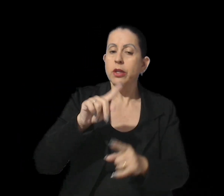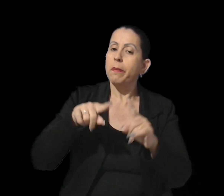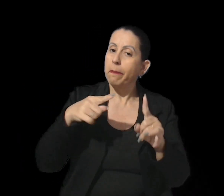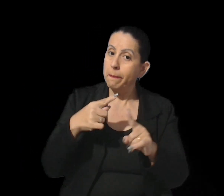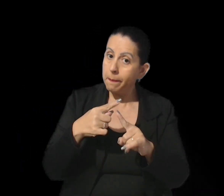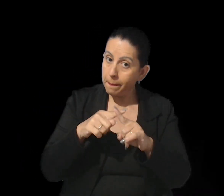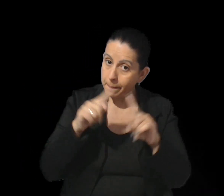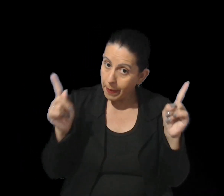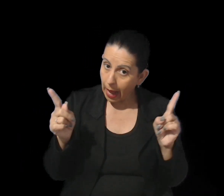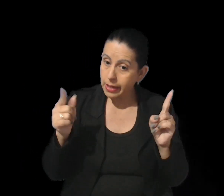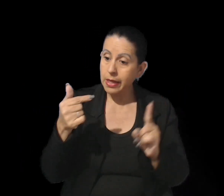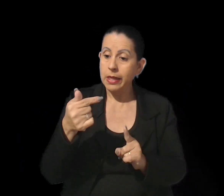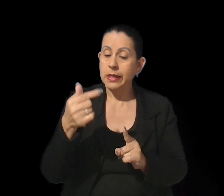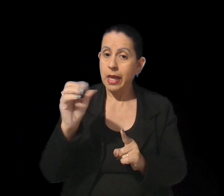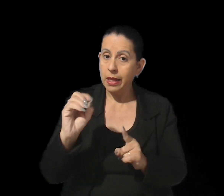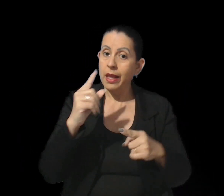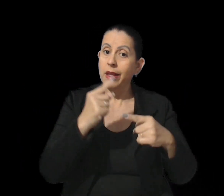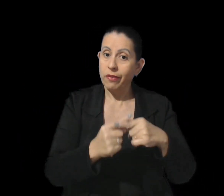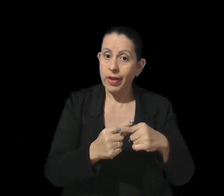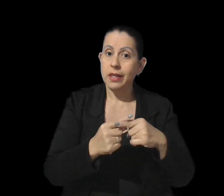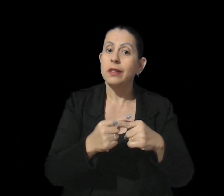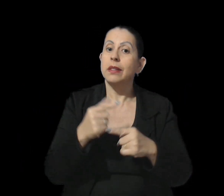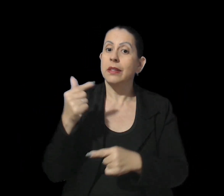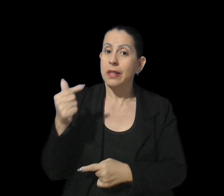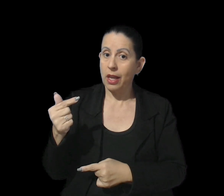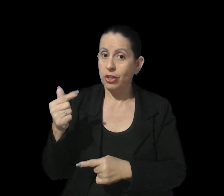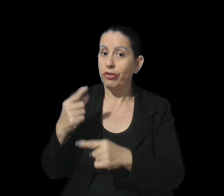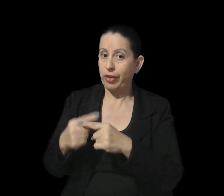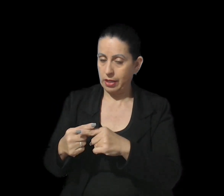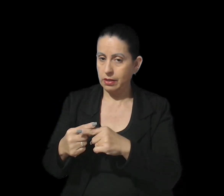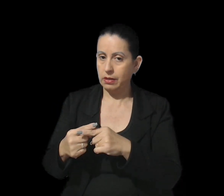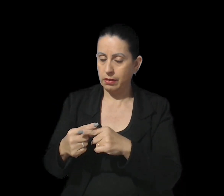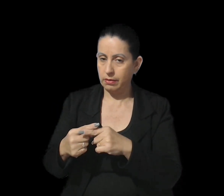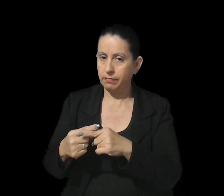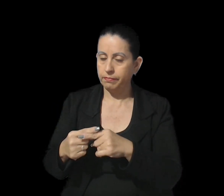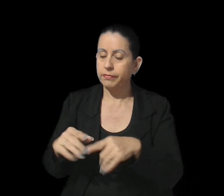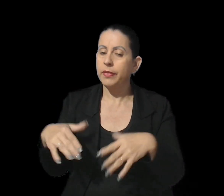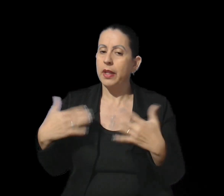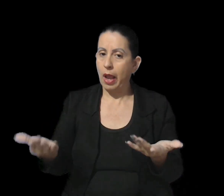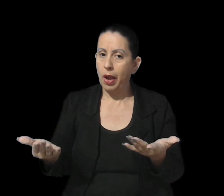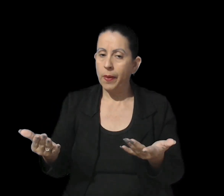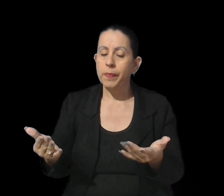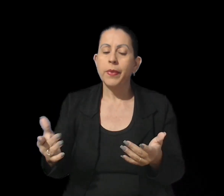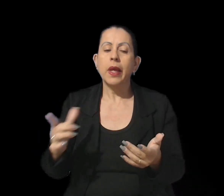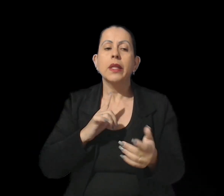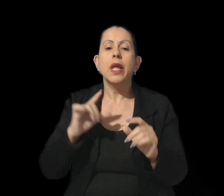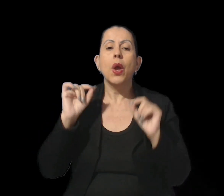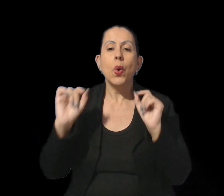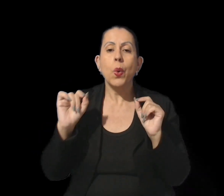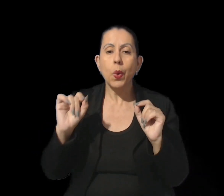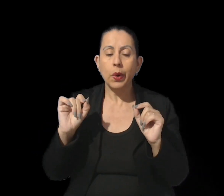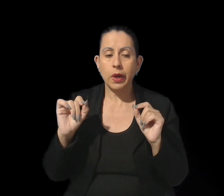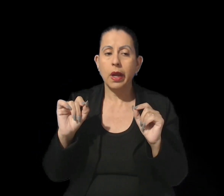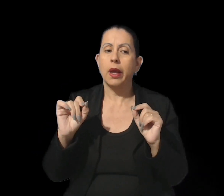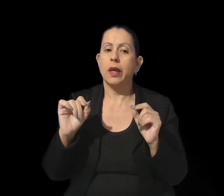70 vezes 7 vezes. Há, porém, 2 maneiras bem diferentes de